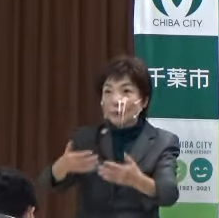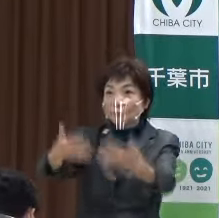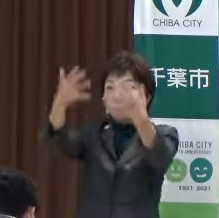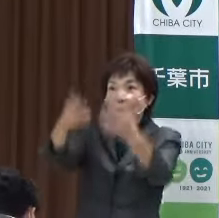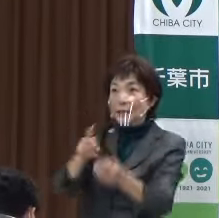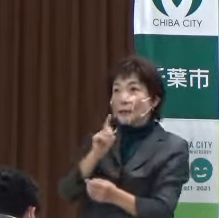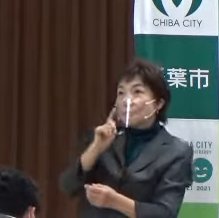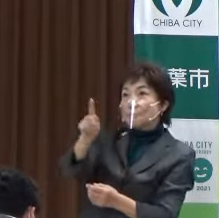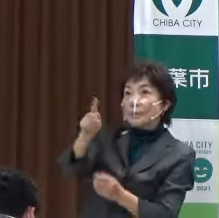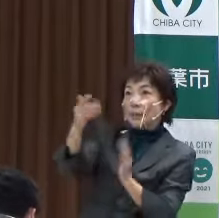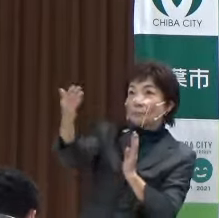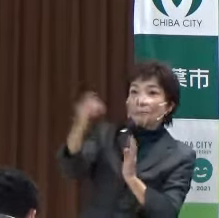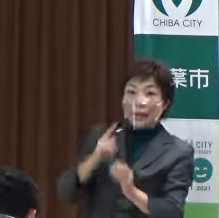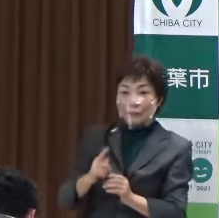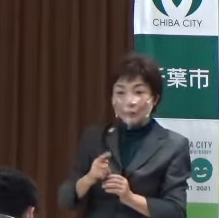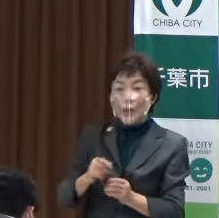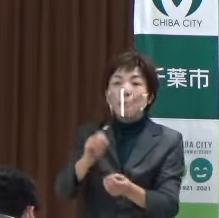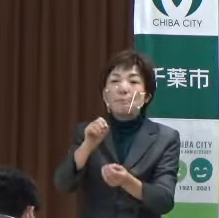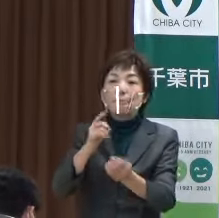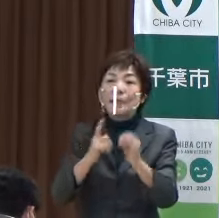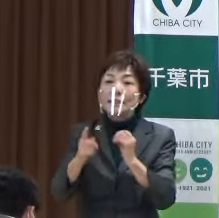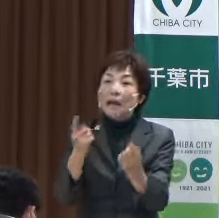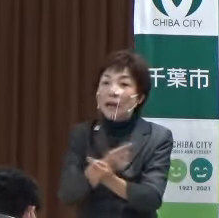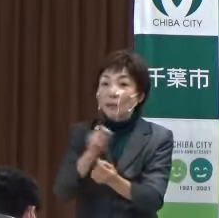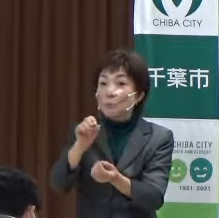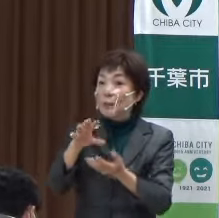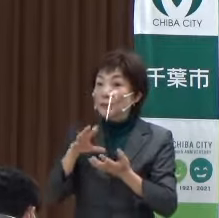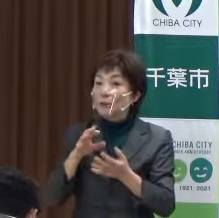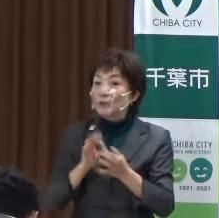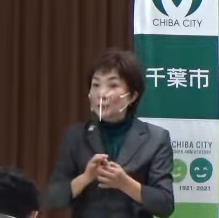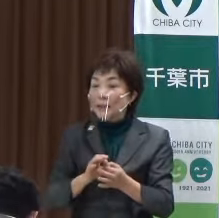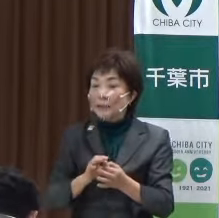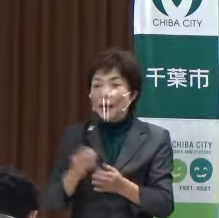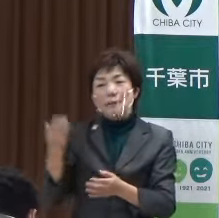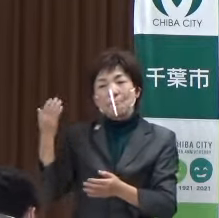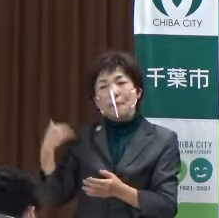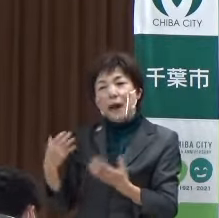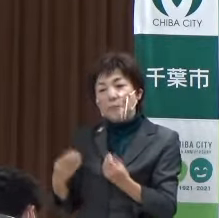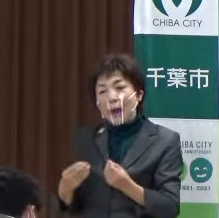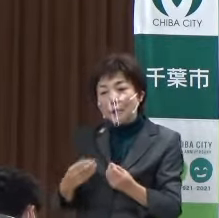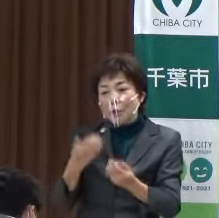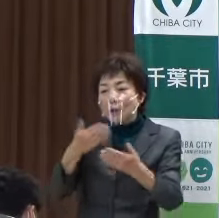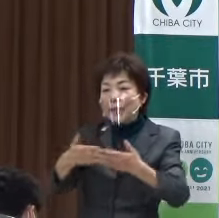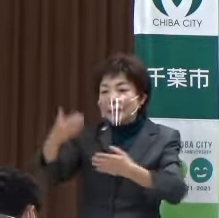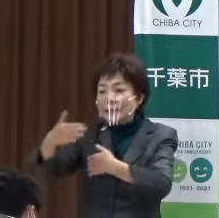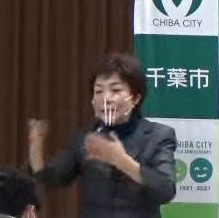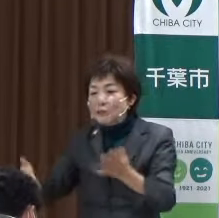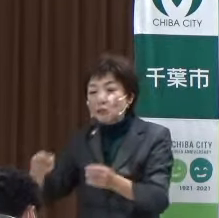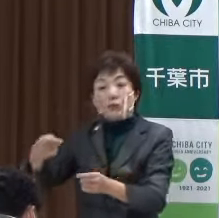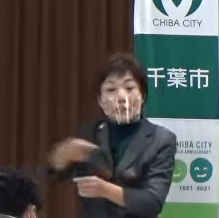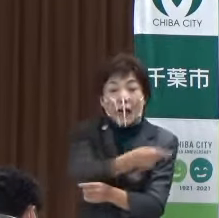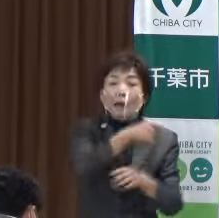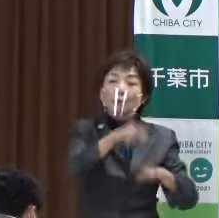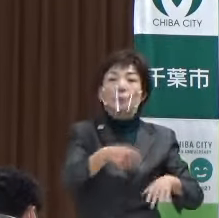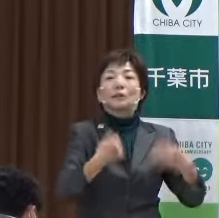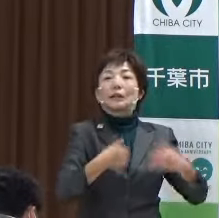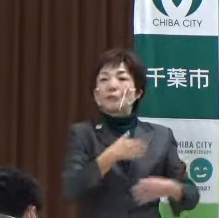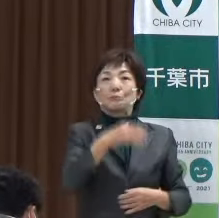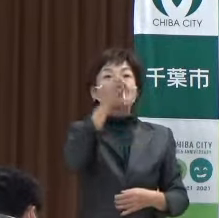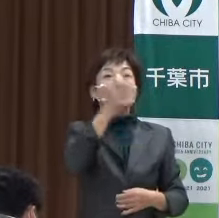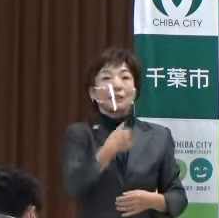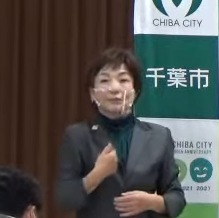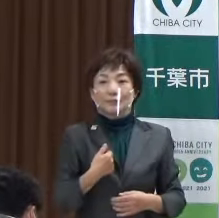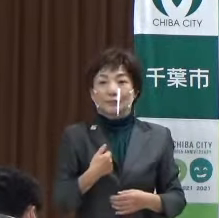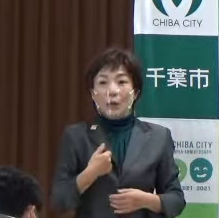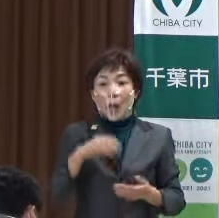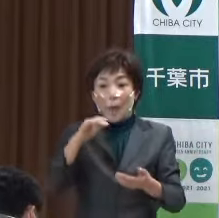になっておりまして、メリットにつきましてはですね、従来の展示室ではないところでも鑑賞できるというところと、